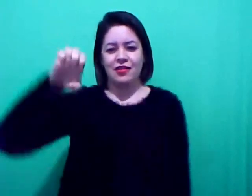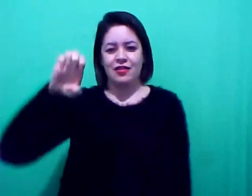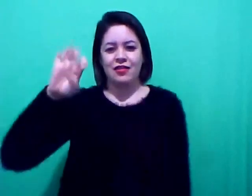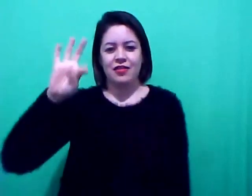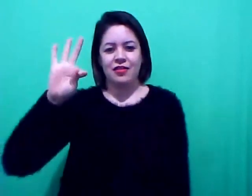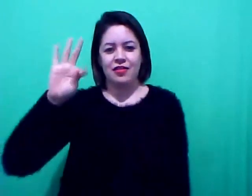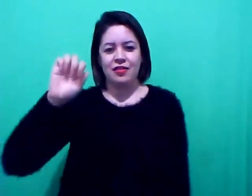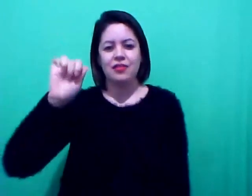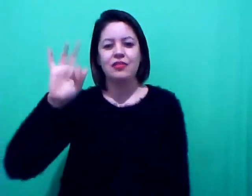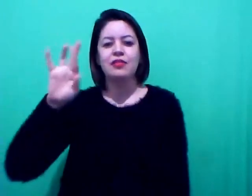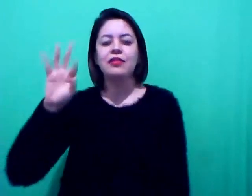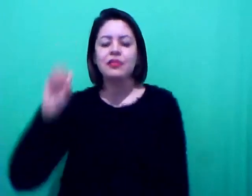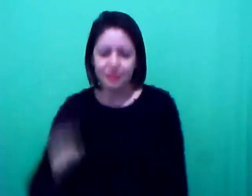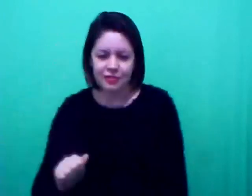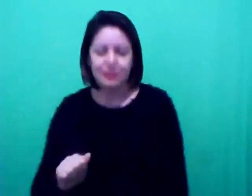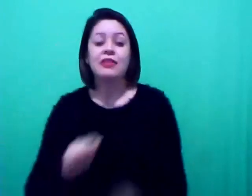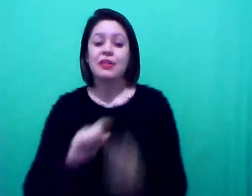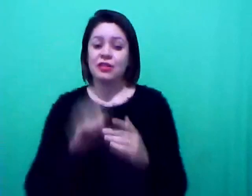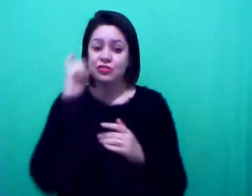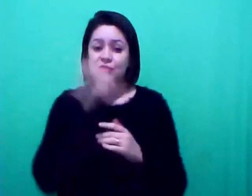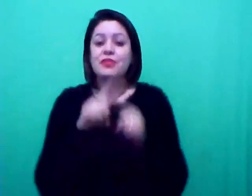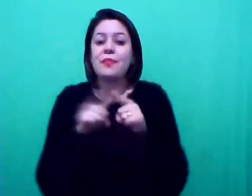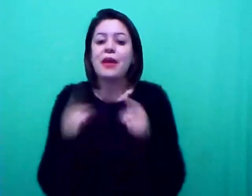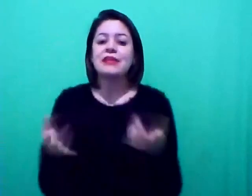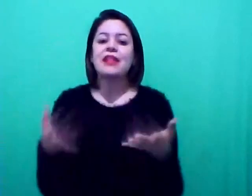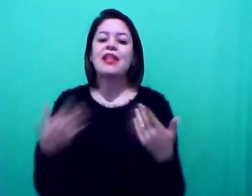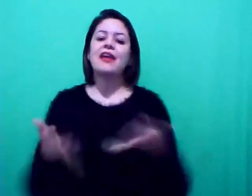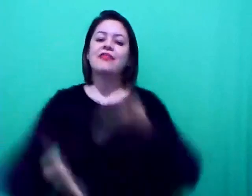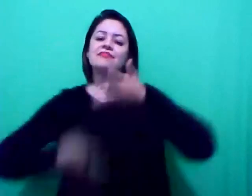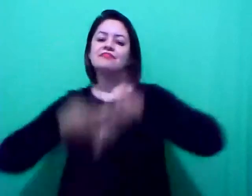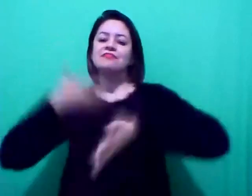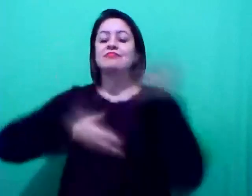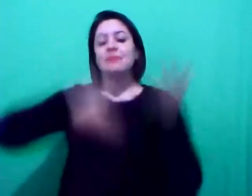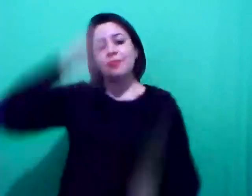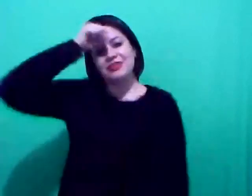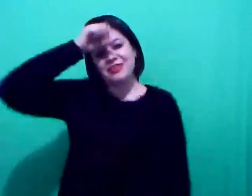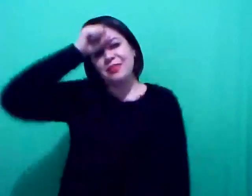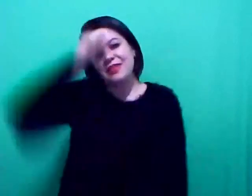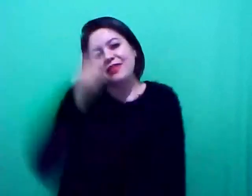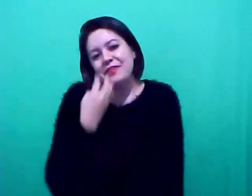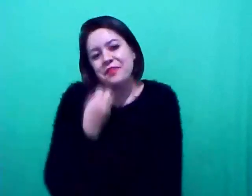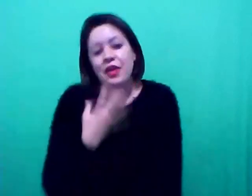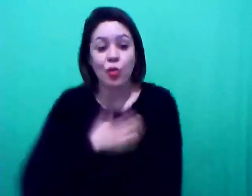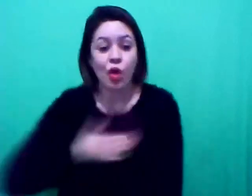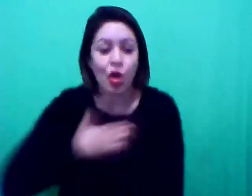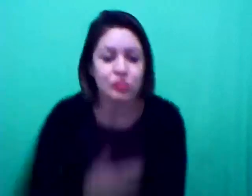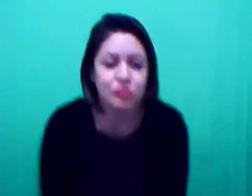principalmente na questão das metáforas. É difícil, mas fica bonito, o sinal leve. É muito